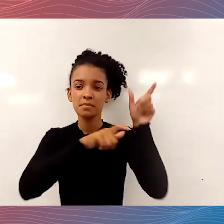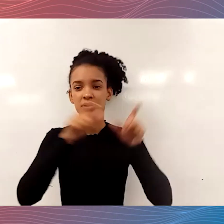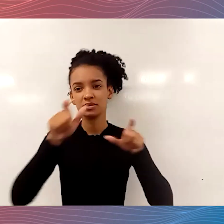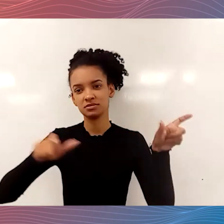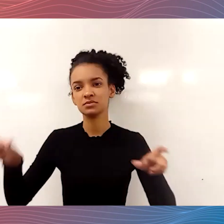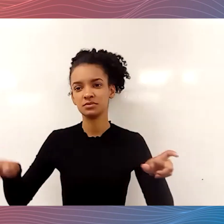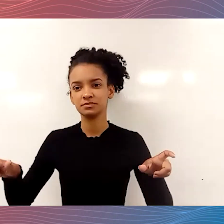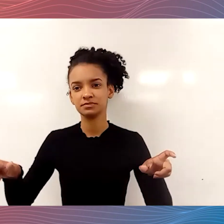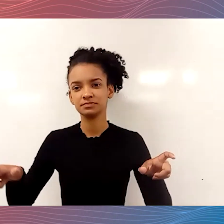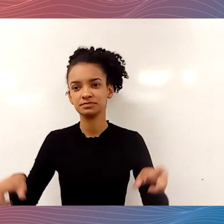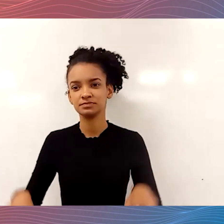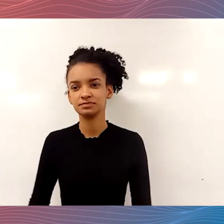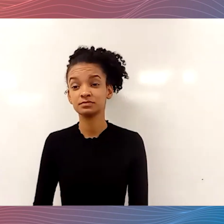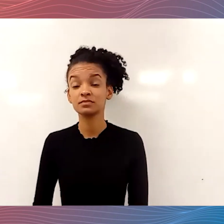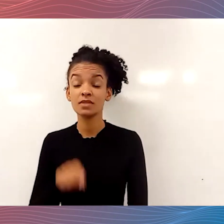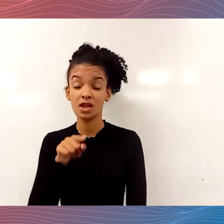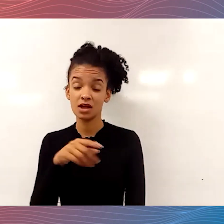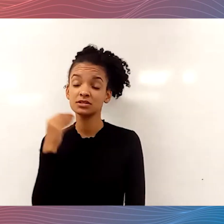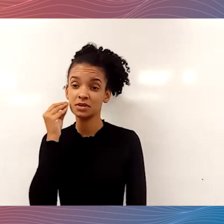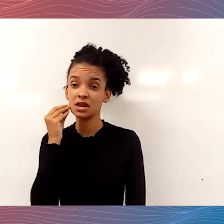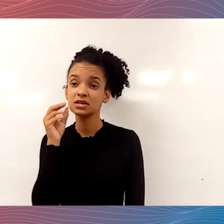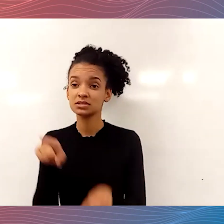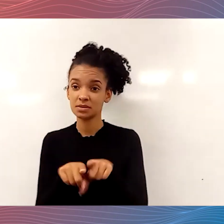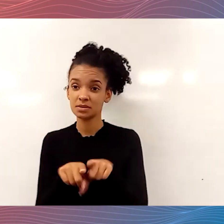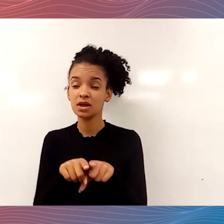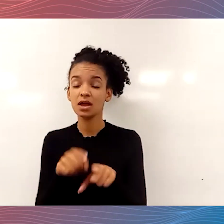Essa foi a experiência das irmãs.